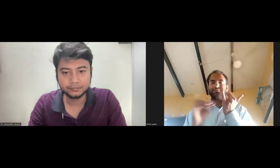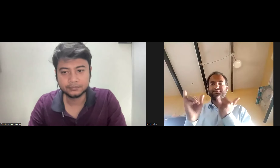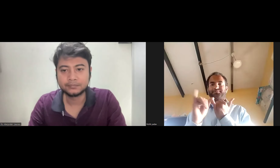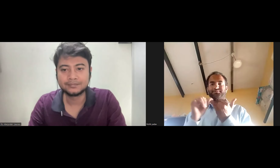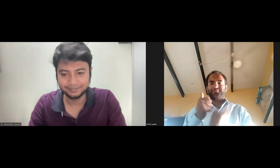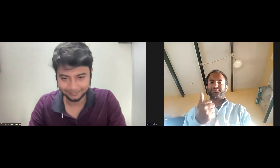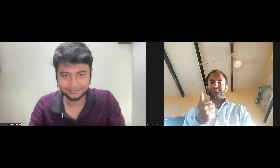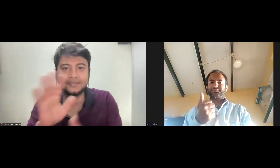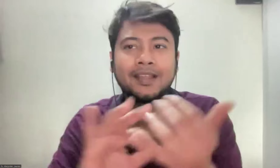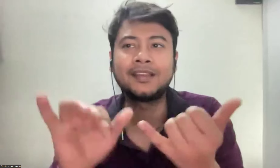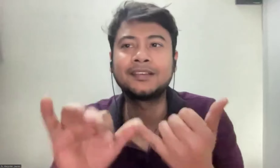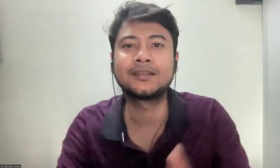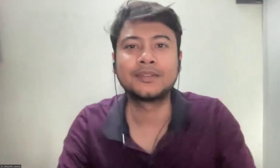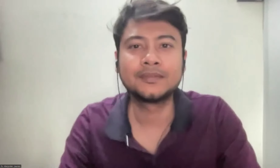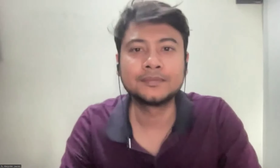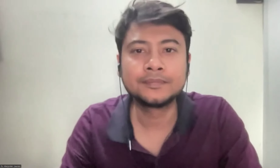Hare Krishna.